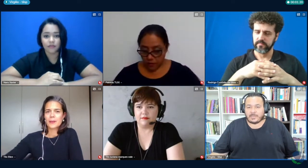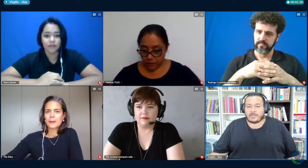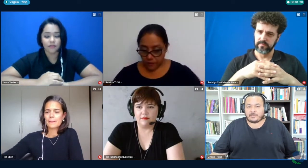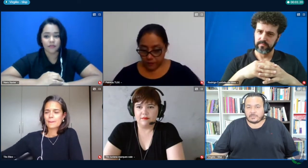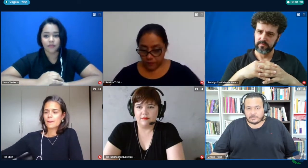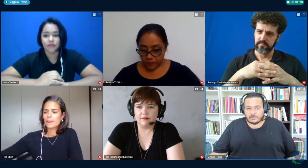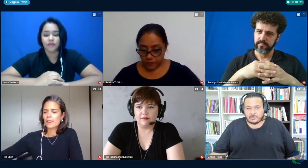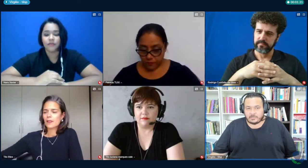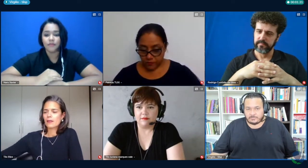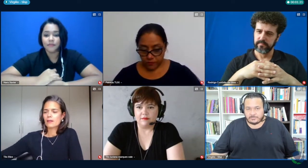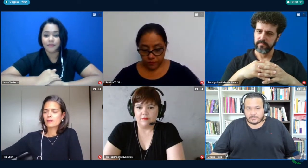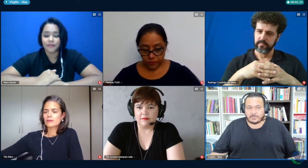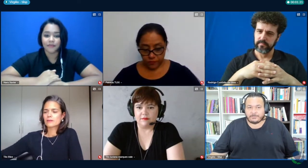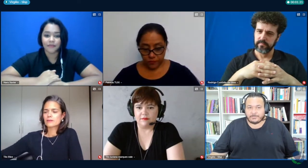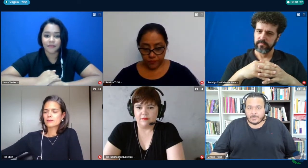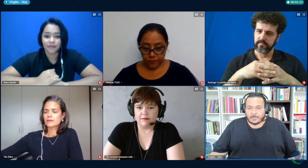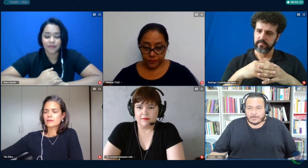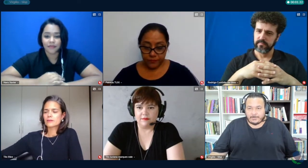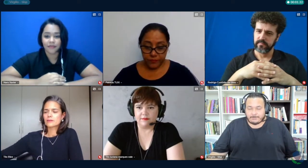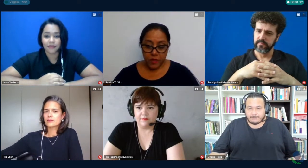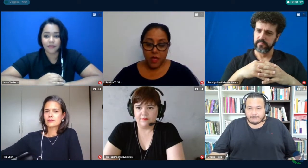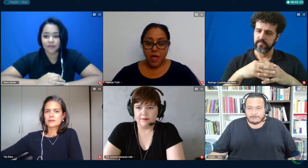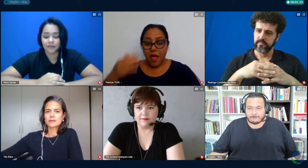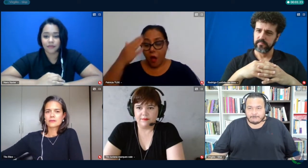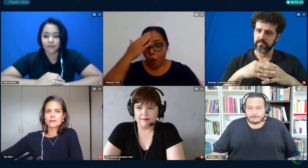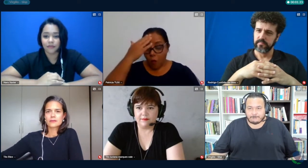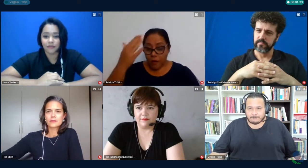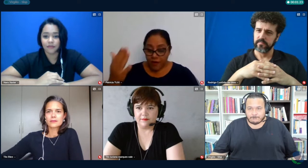em palestras e, enfim.